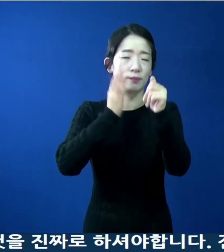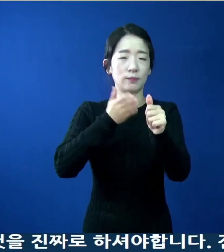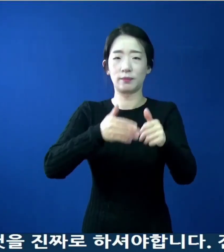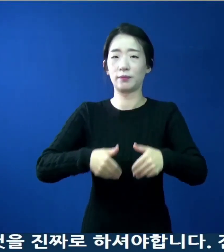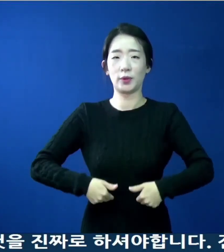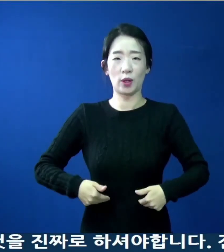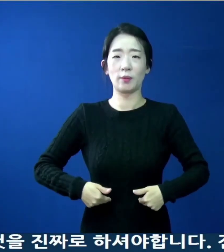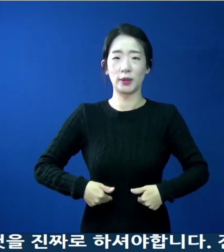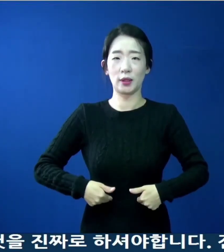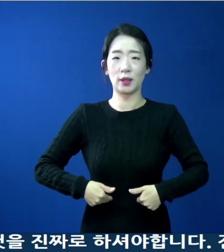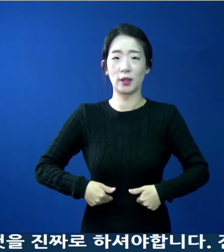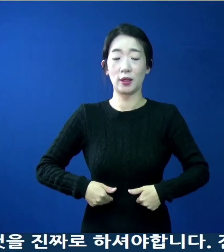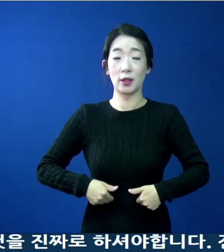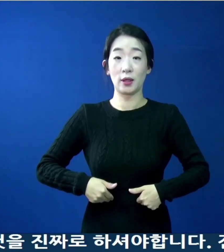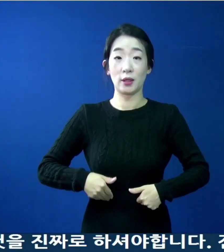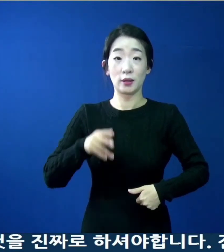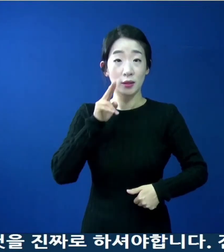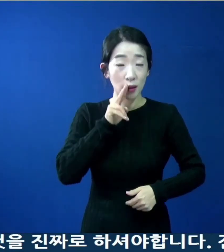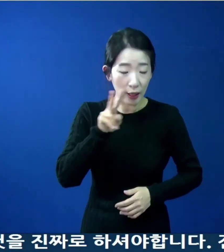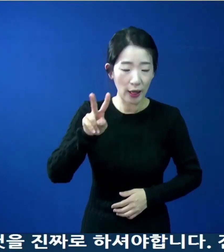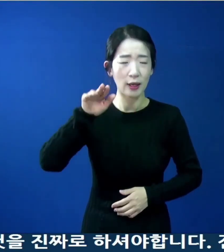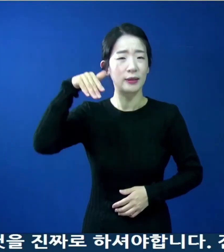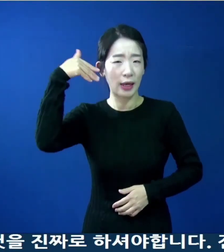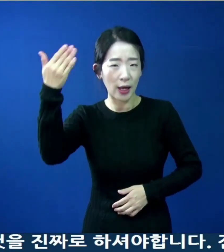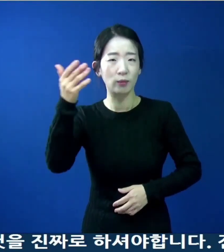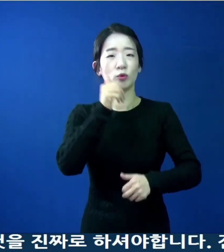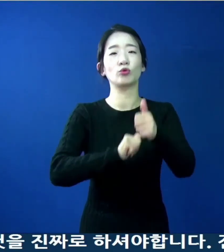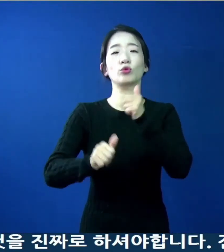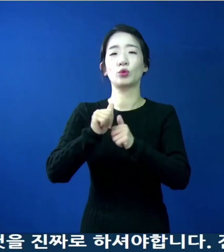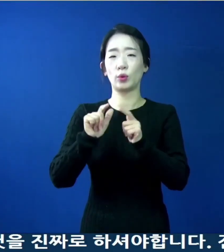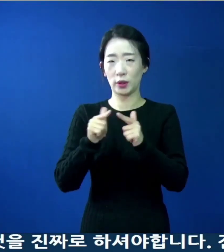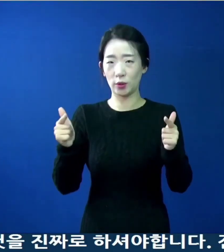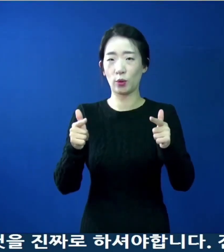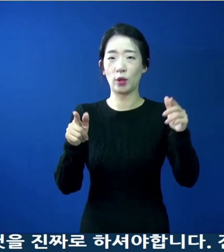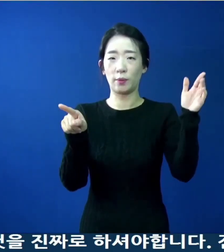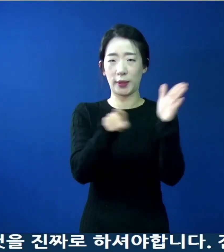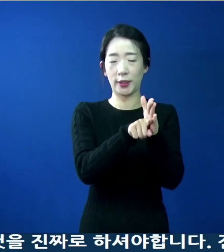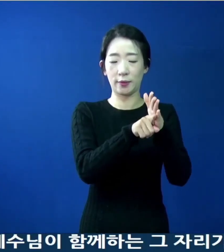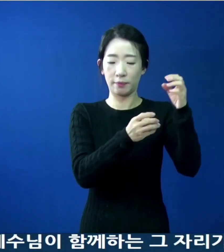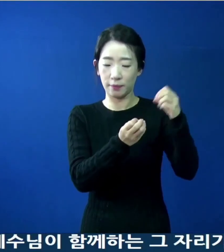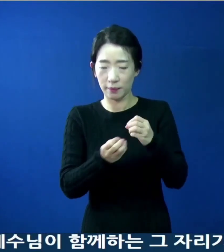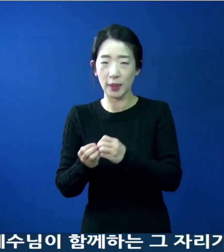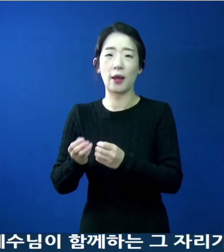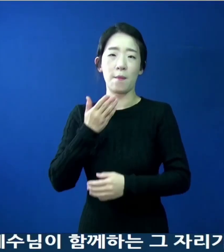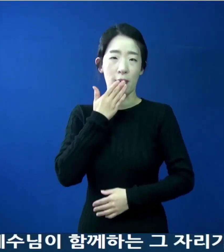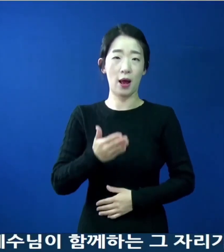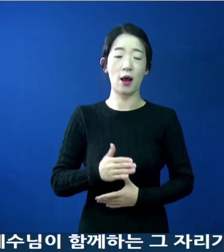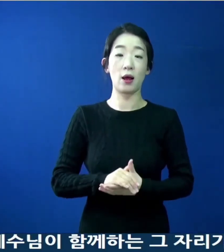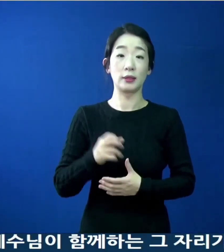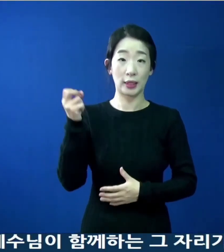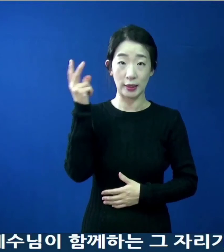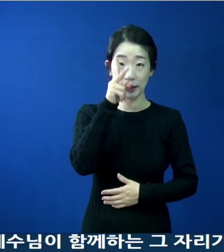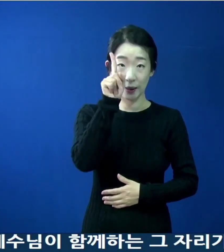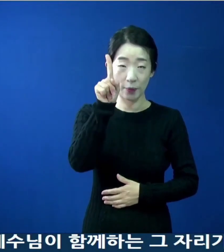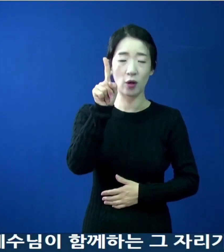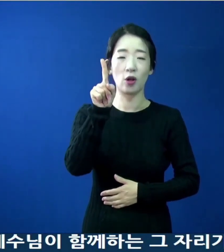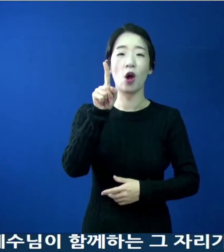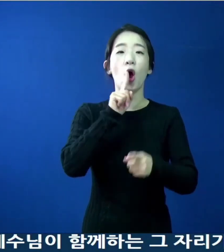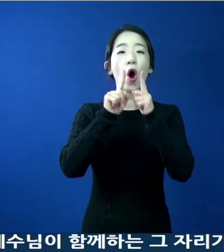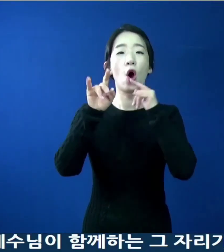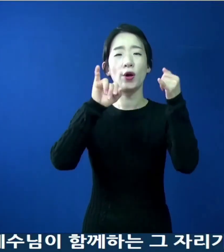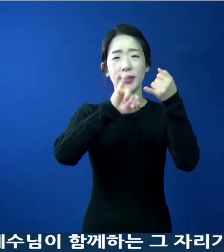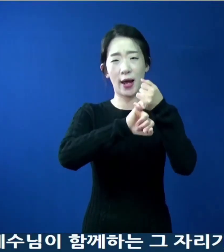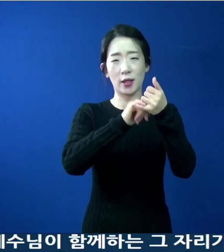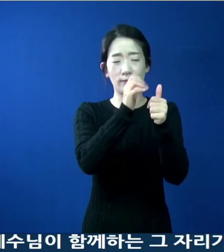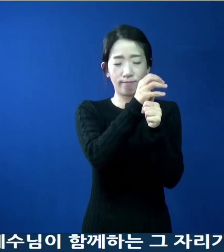세대가 세워지는 줄로 믿습니다. 여러분, 다시 한번 언약을 붙드십시다. 다시